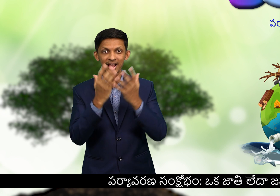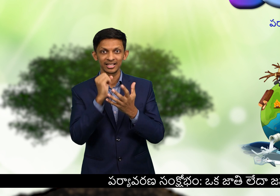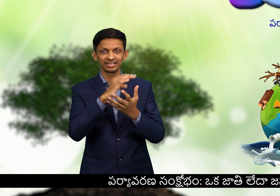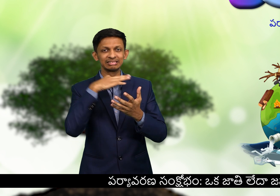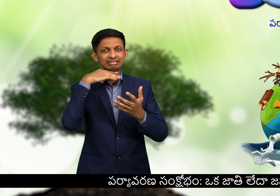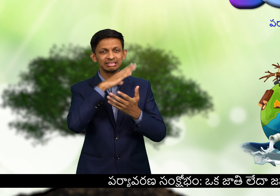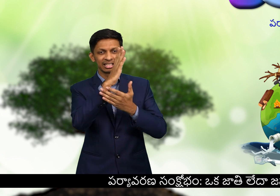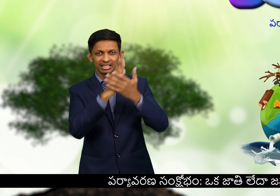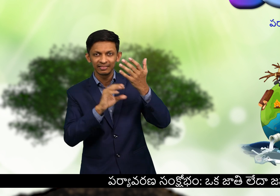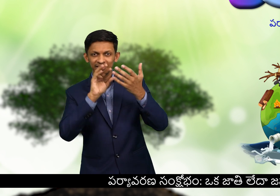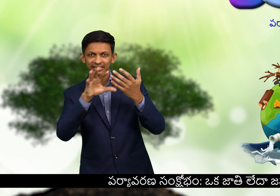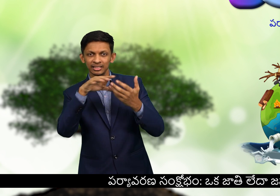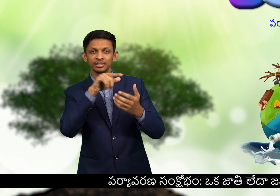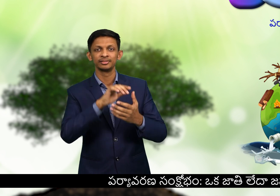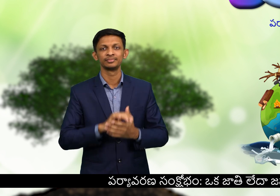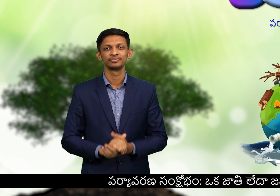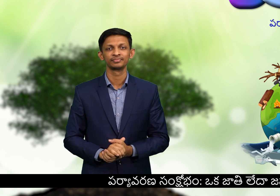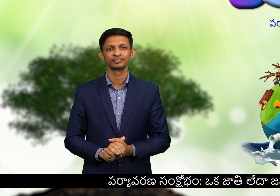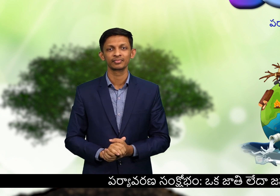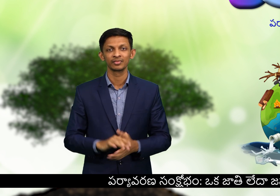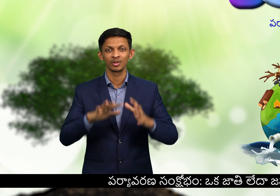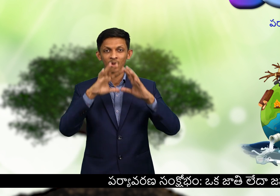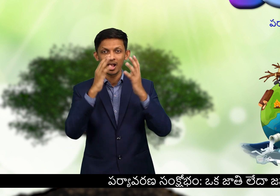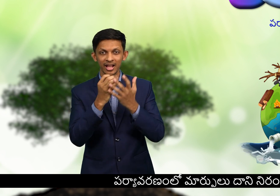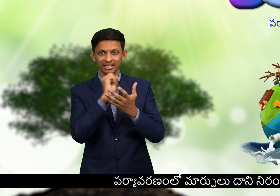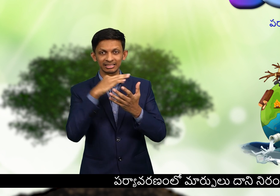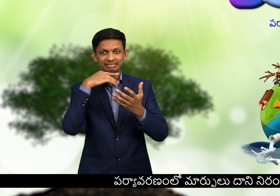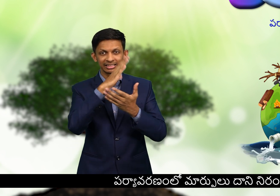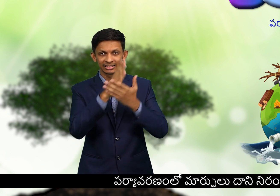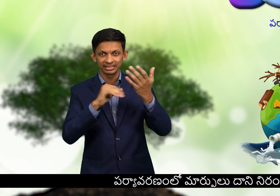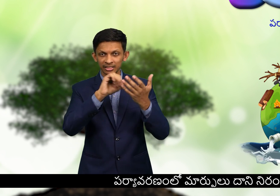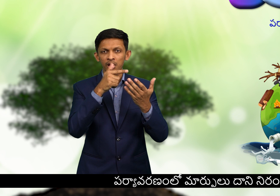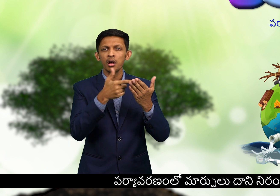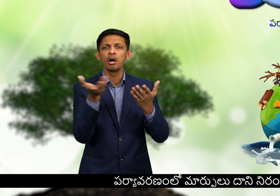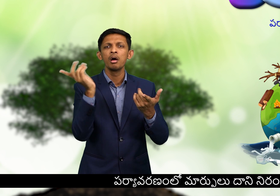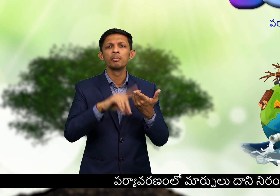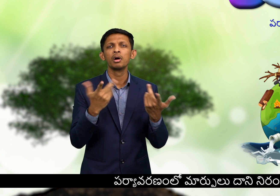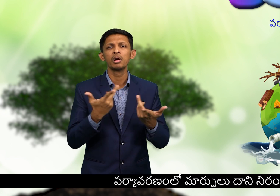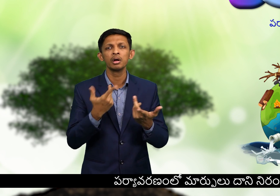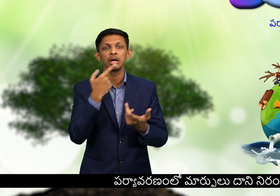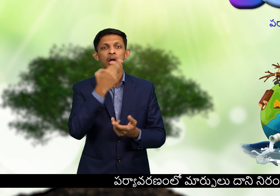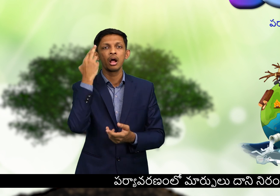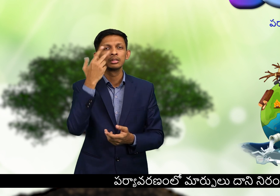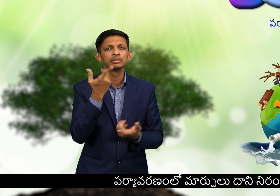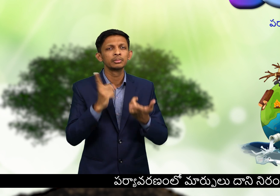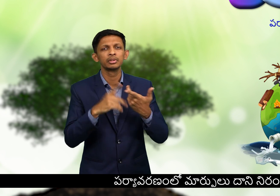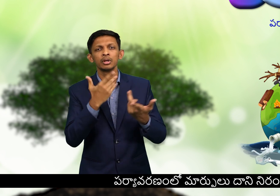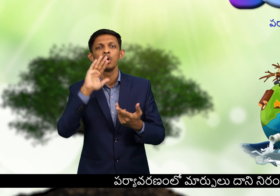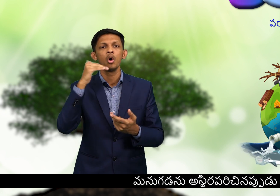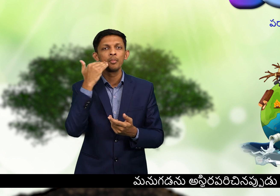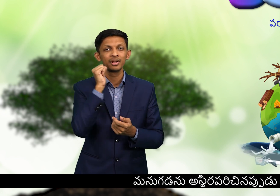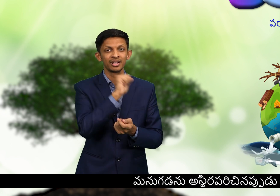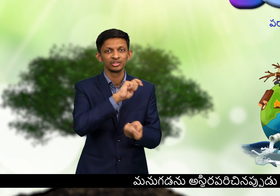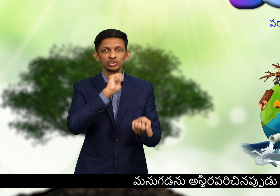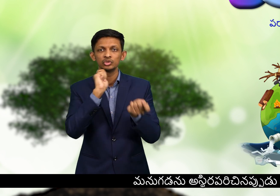పర్యావరణ సంక్షోభం ఒక జాతి లేదా జనాభా పర్యావరణంలో మార్పులు దాని నిరంతర